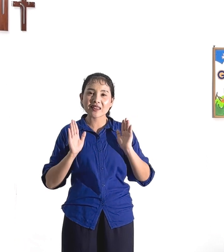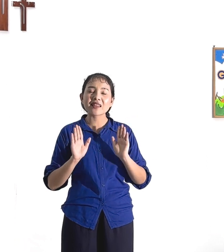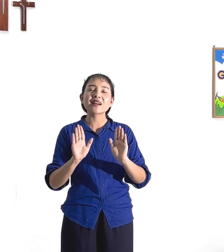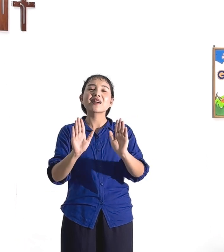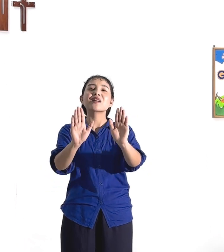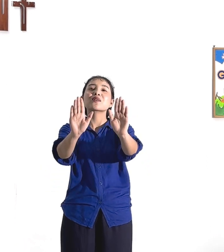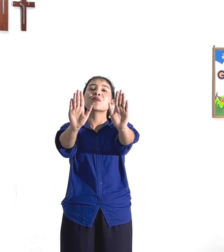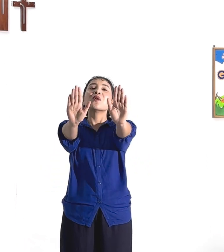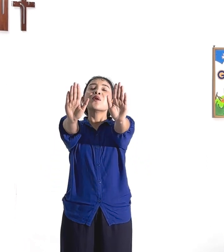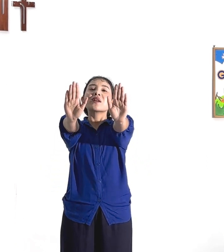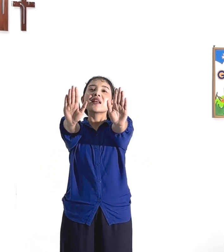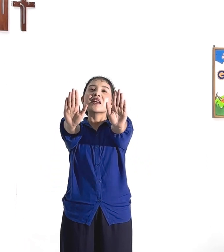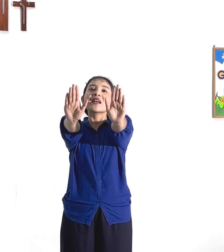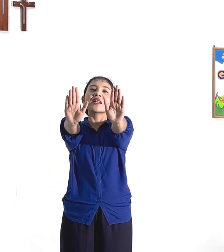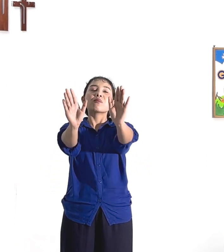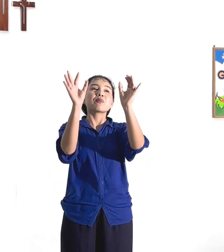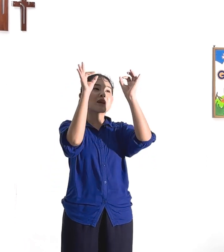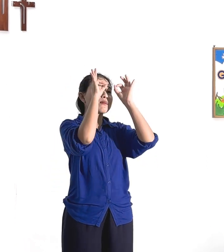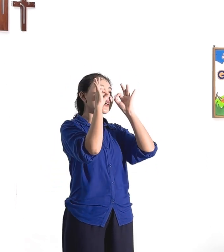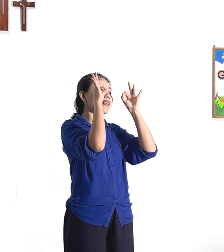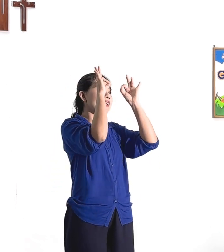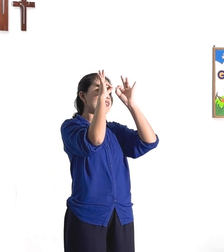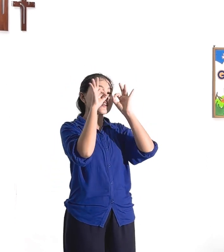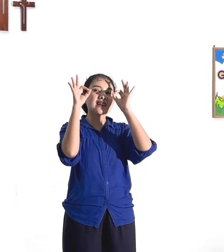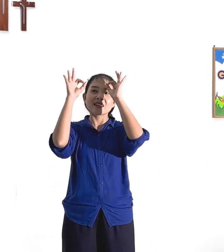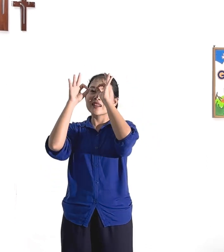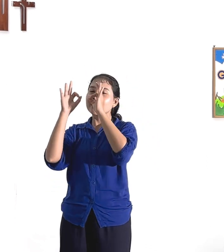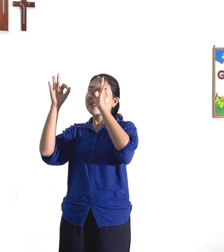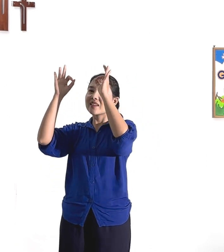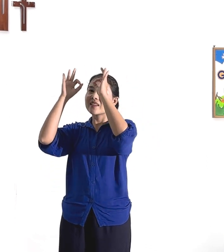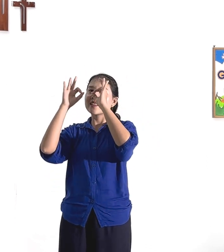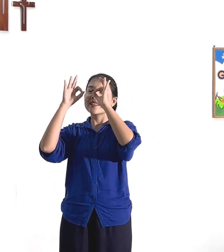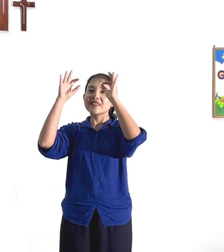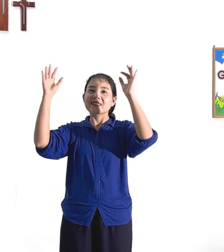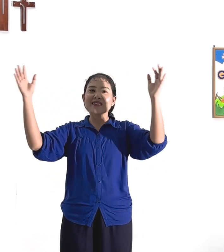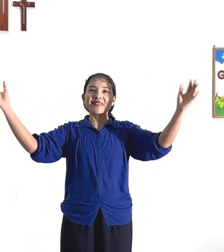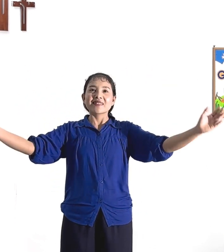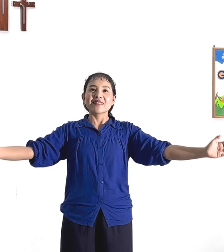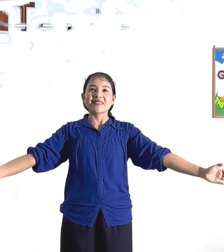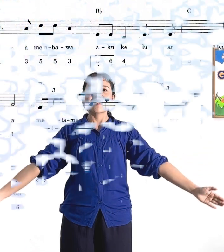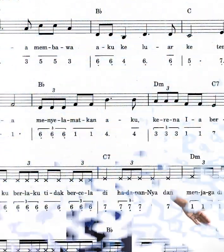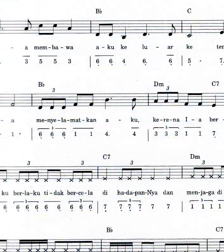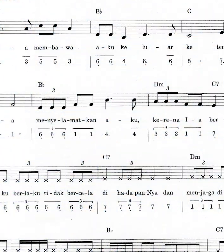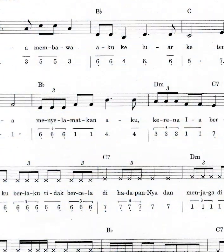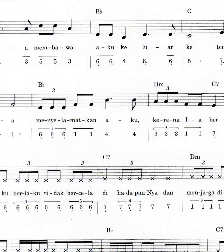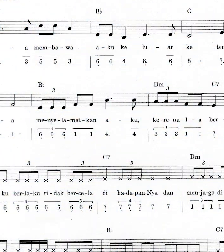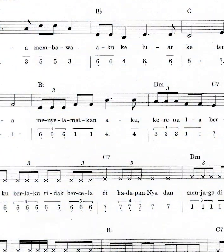tanganku di depan matanya Terima telah Terima kasih telah